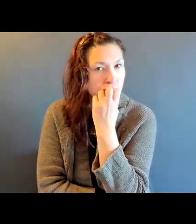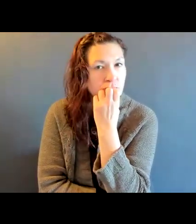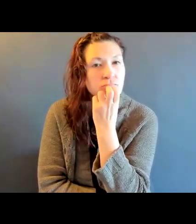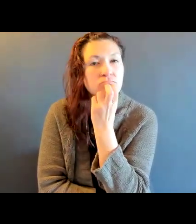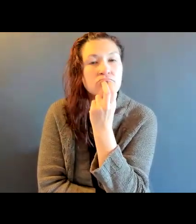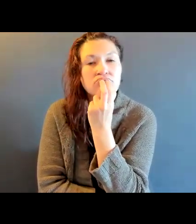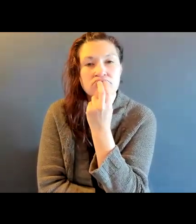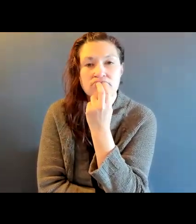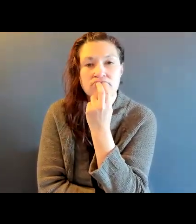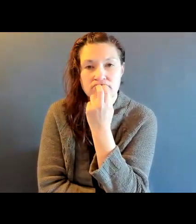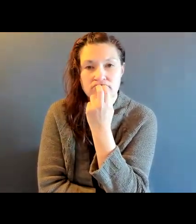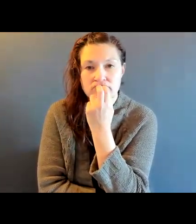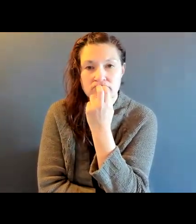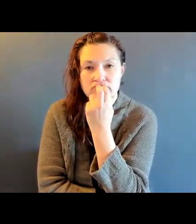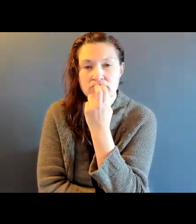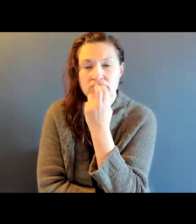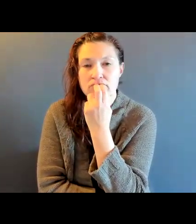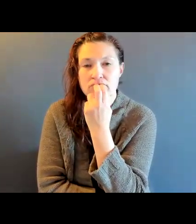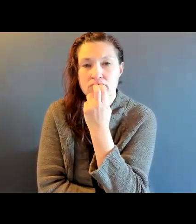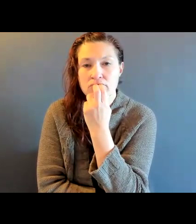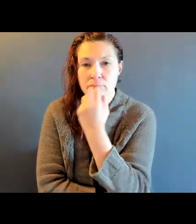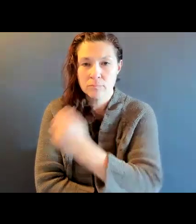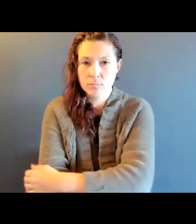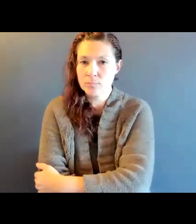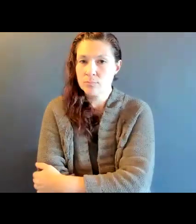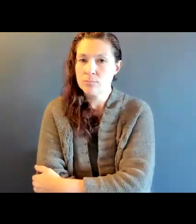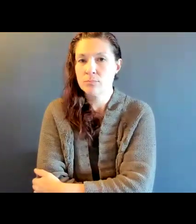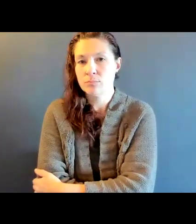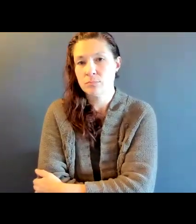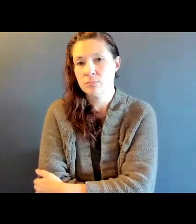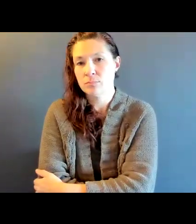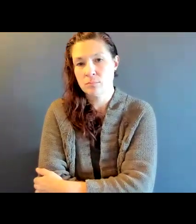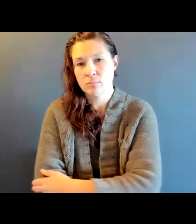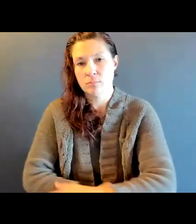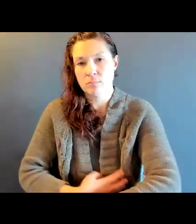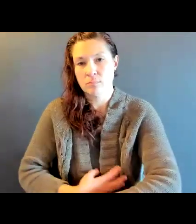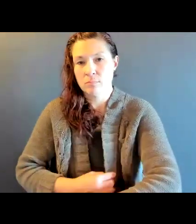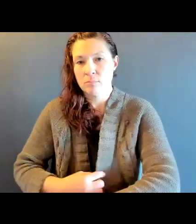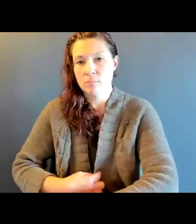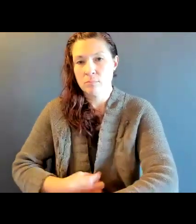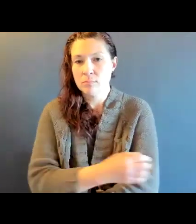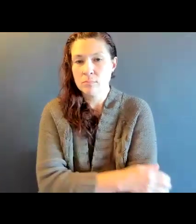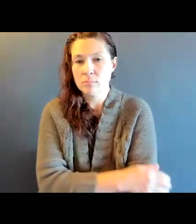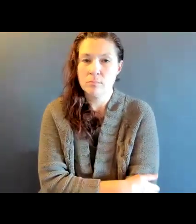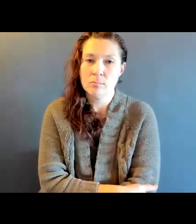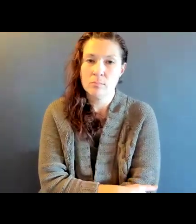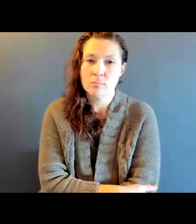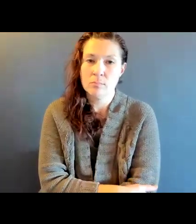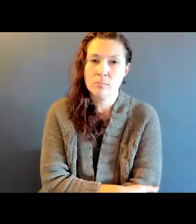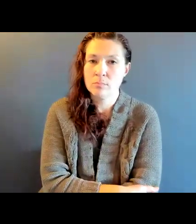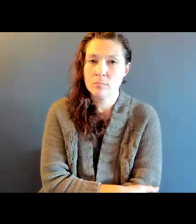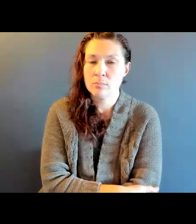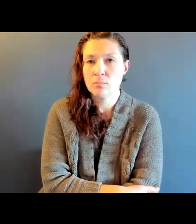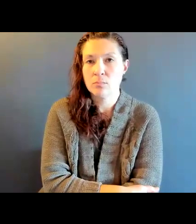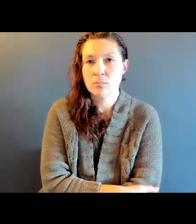materiales, brindar atención personalizada y facilitar la interacción social. Sin embargo, muchas veces esto implica